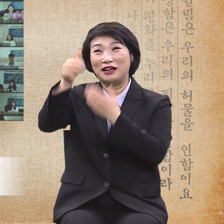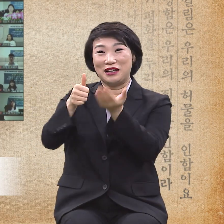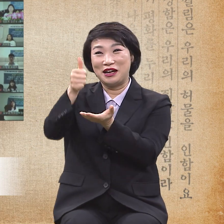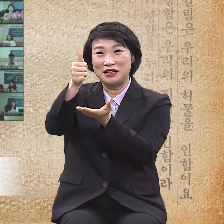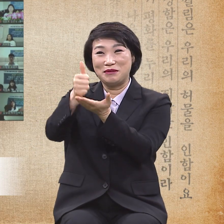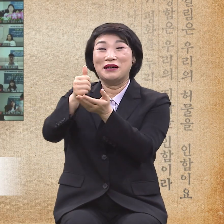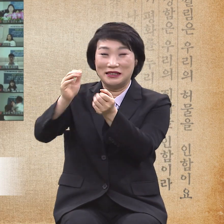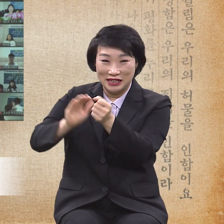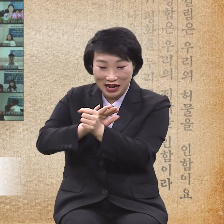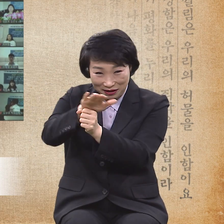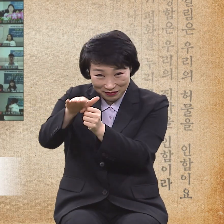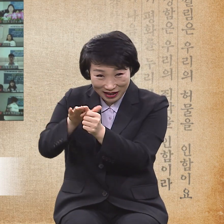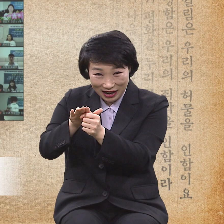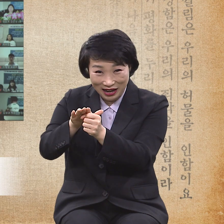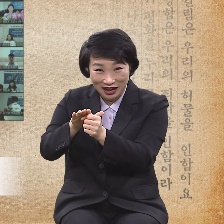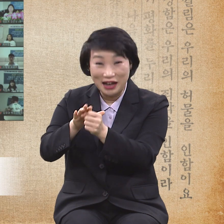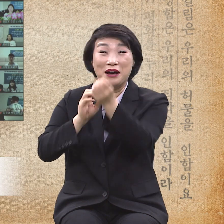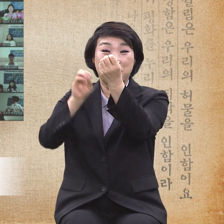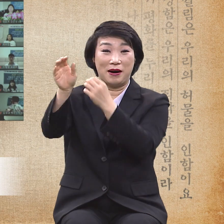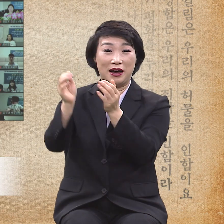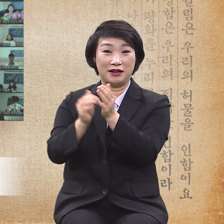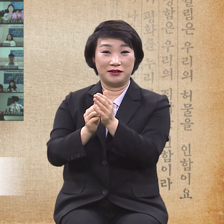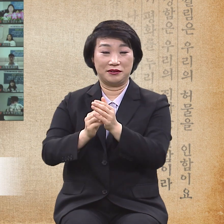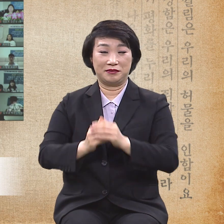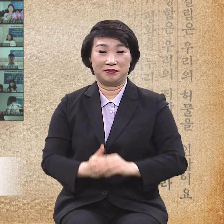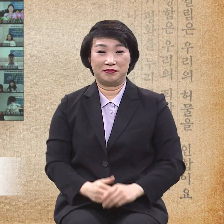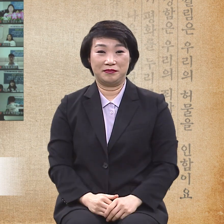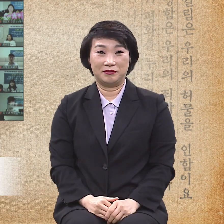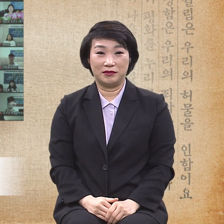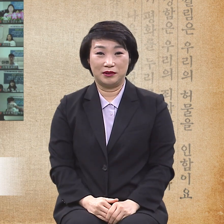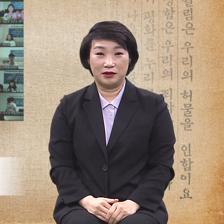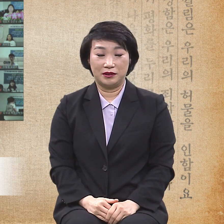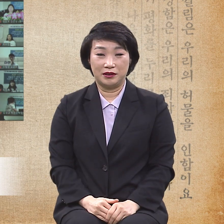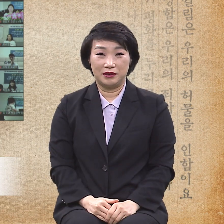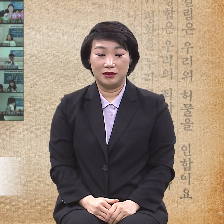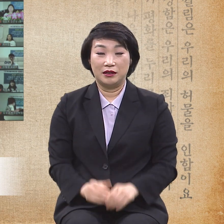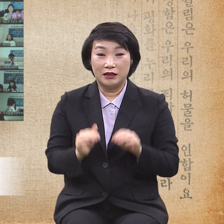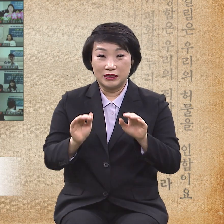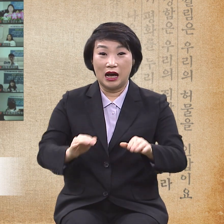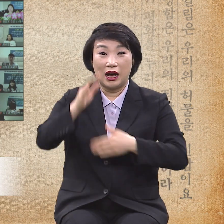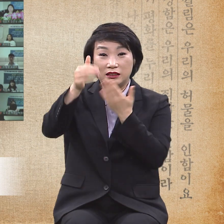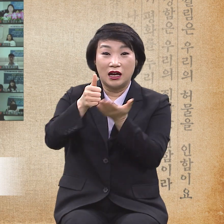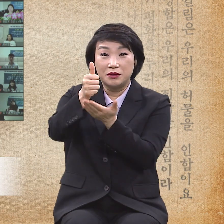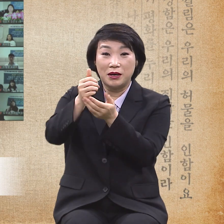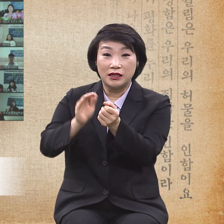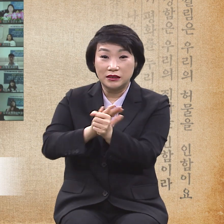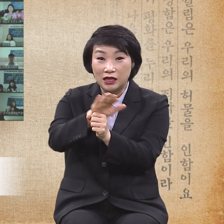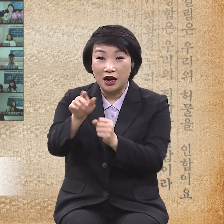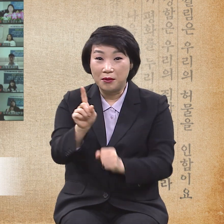하나님은 사랑이십니다 라고 말할 것입니다. 하나님의 사랑은